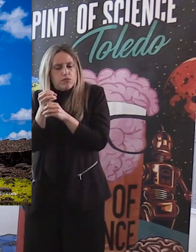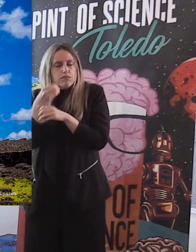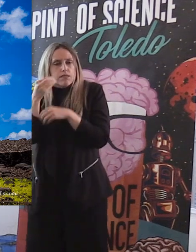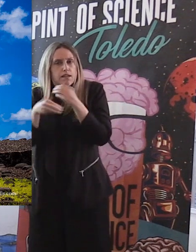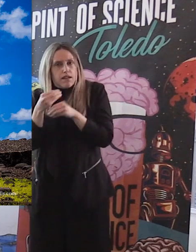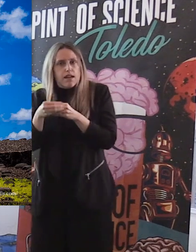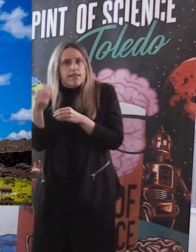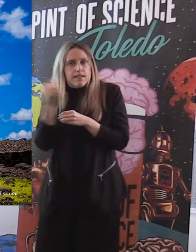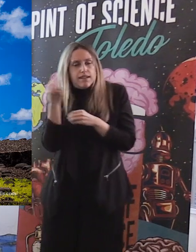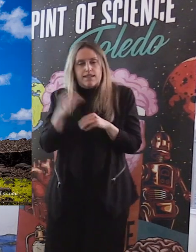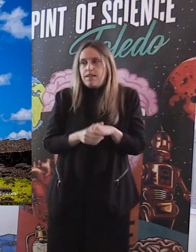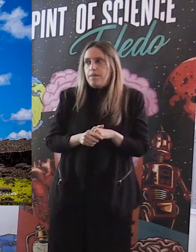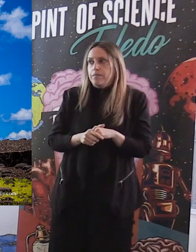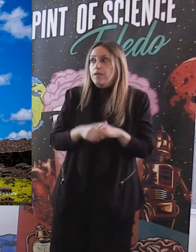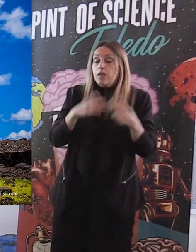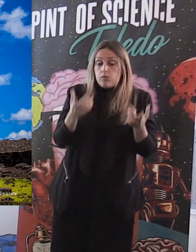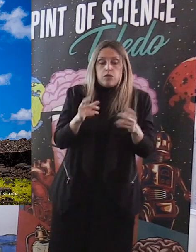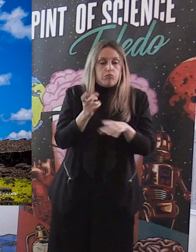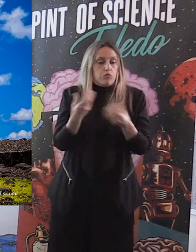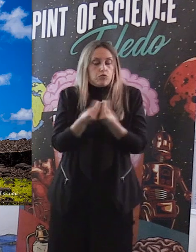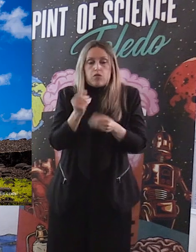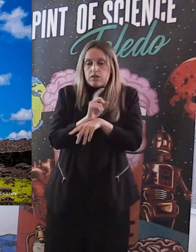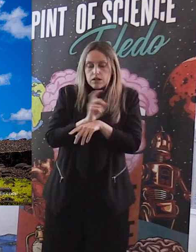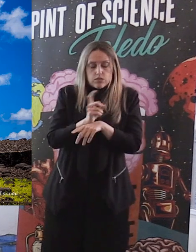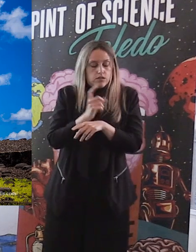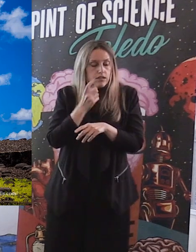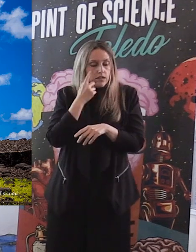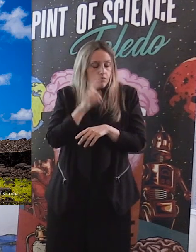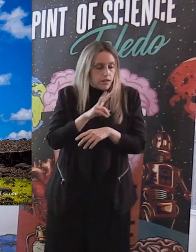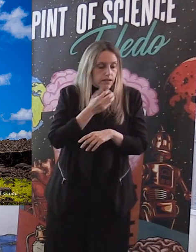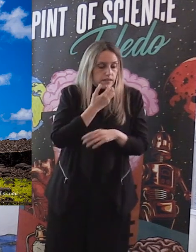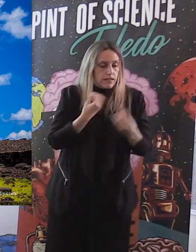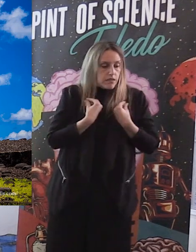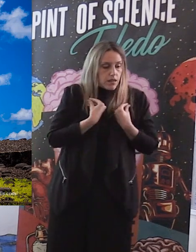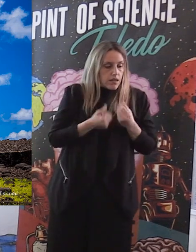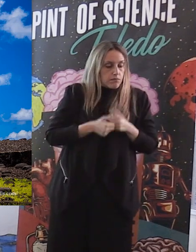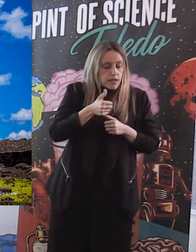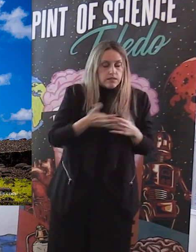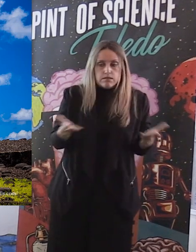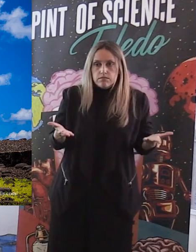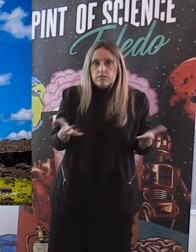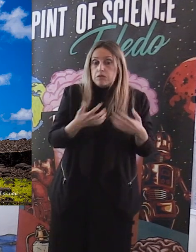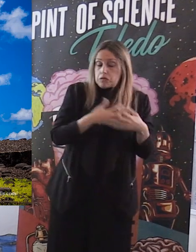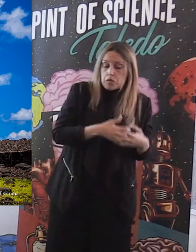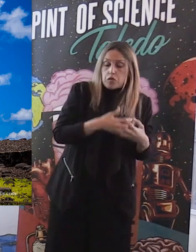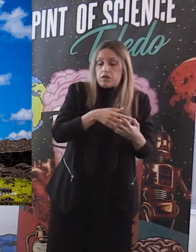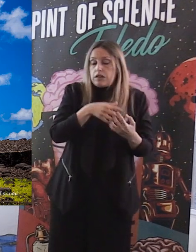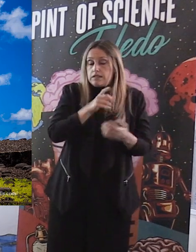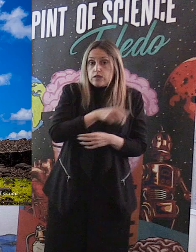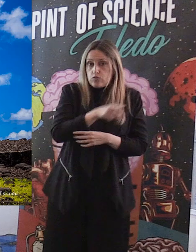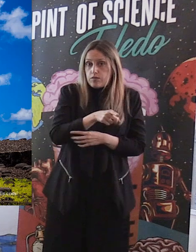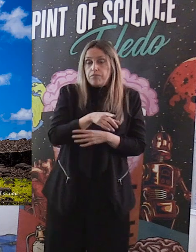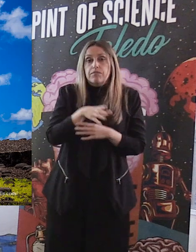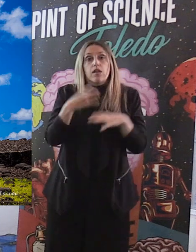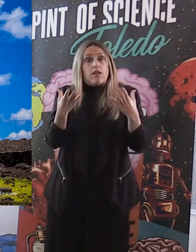superexpresan los genes, producen ratones y miran si viven más. y si funciona y no funciona. Y esto